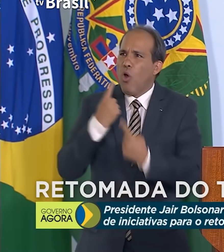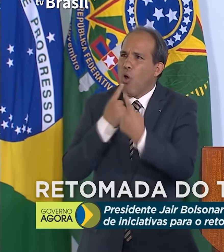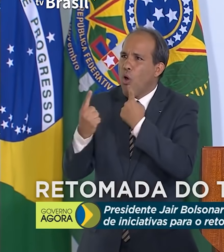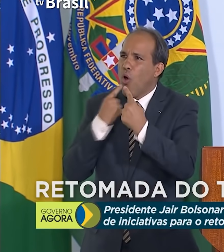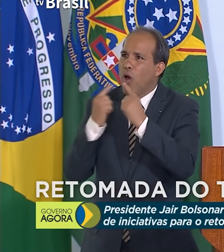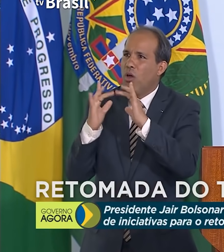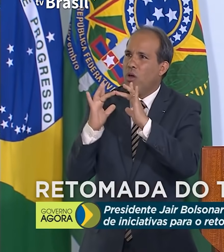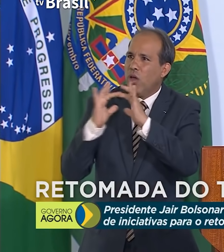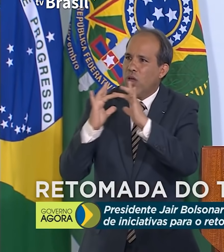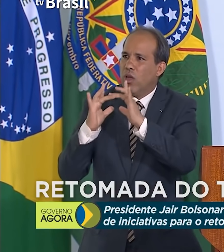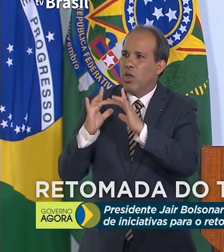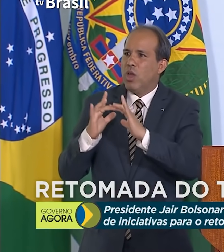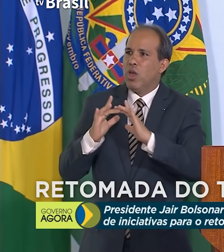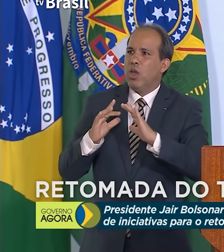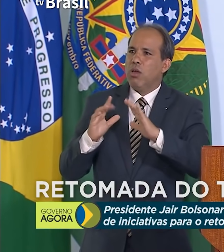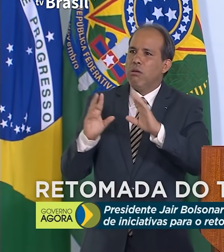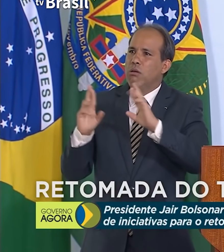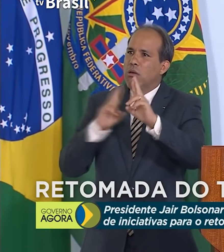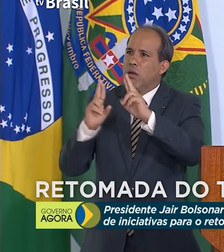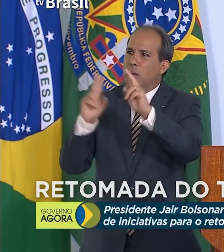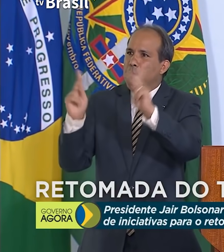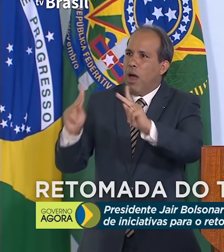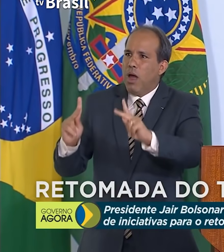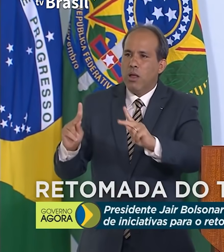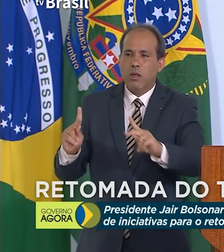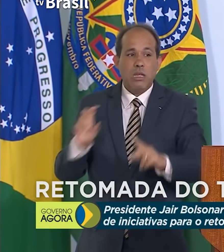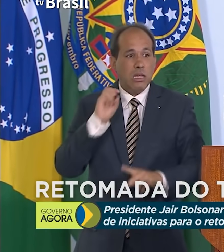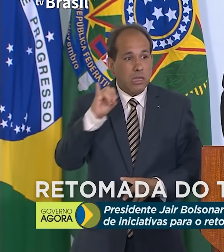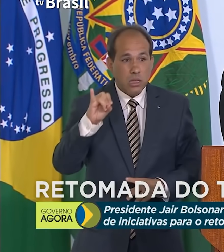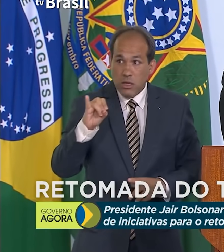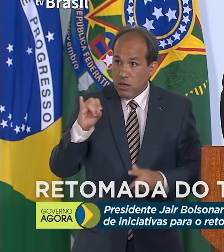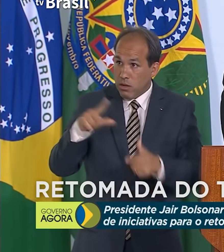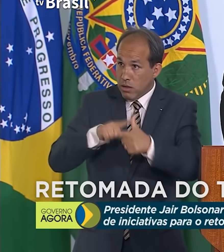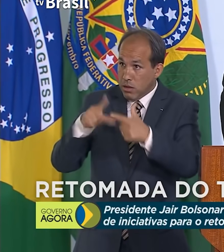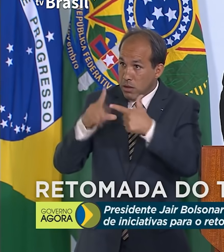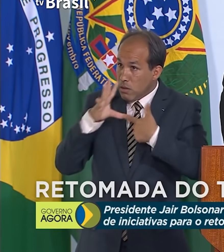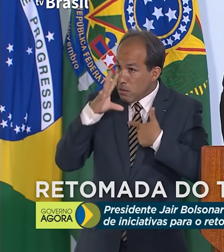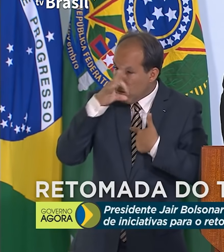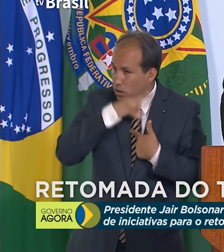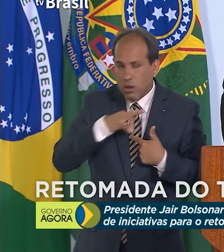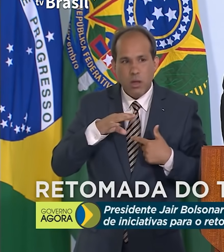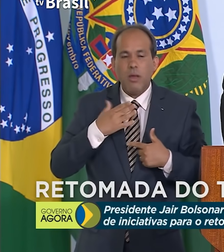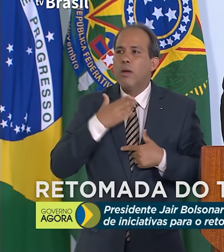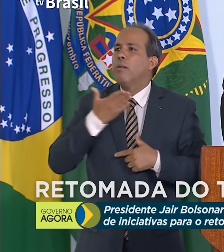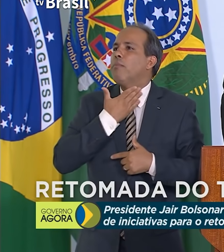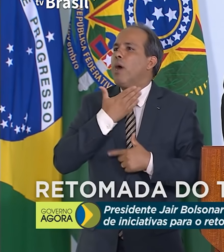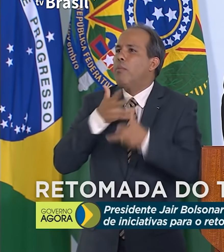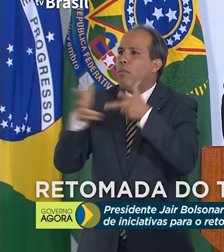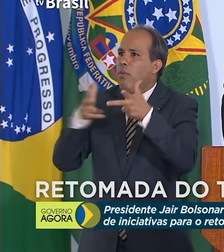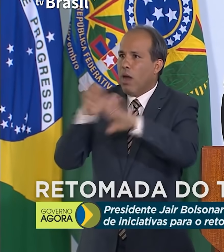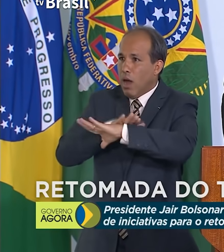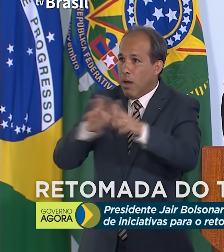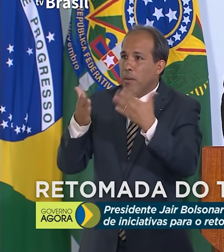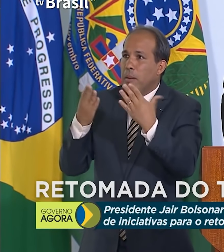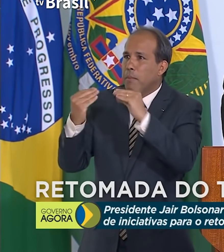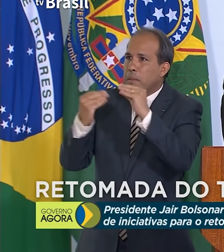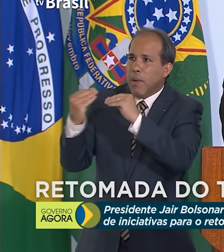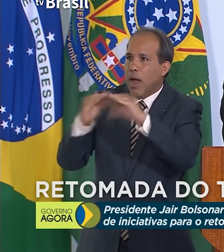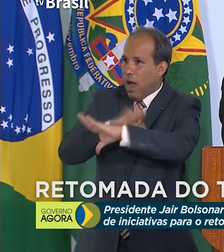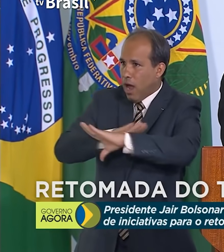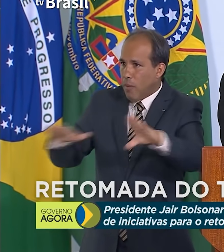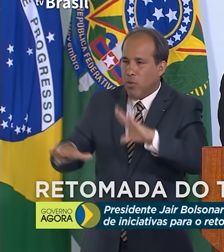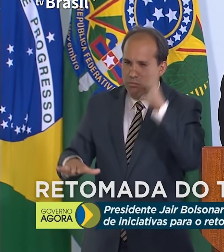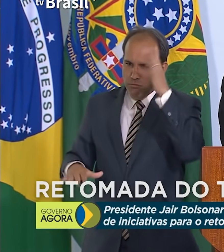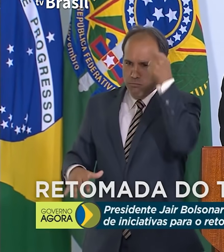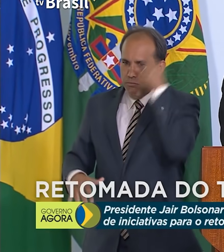nessa que quando acaba a saliva tem que ter pólvora senão não funciona Ah tá né